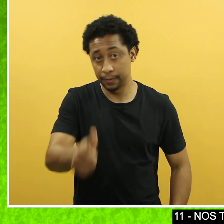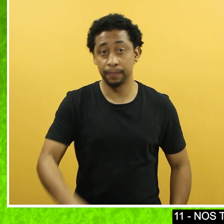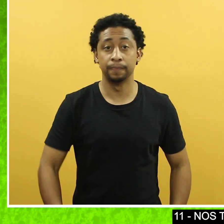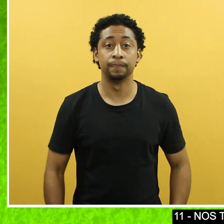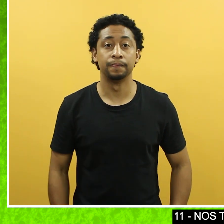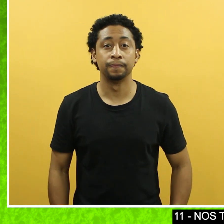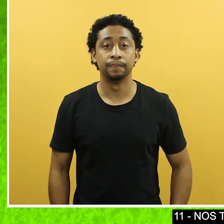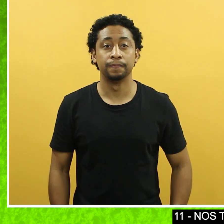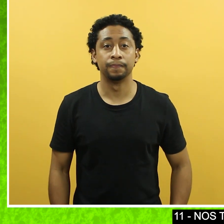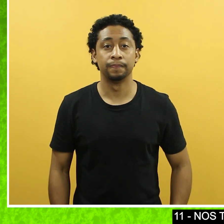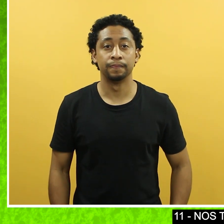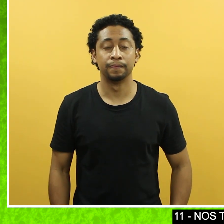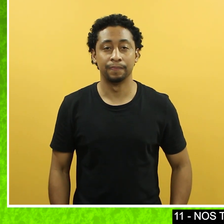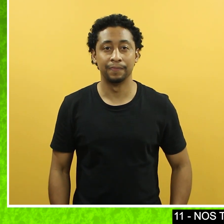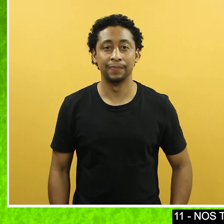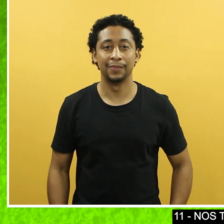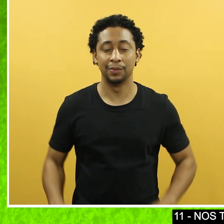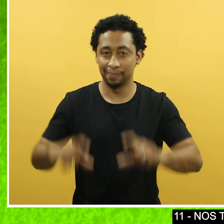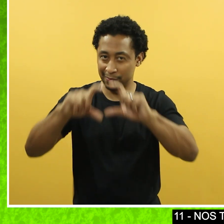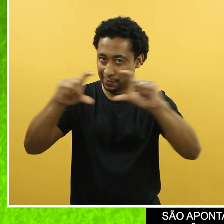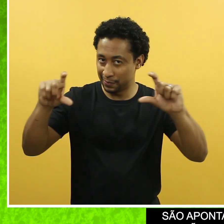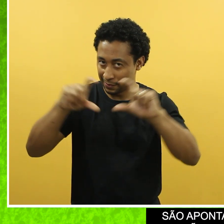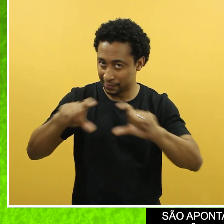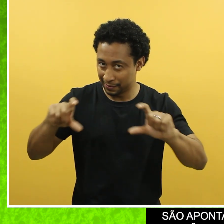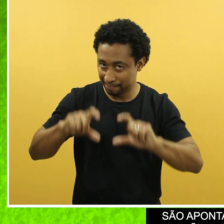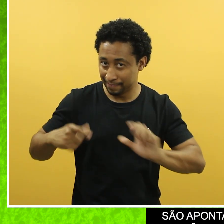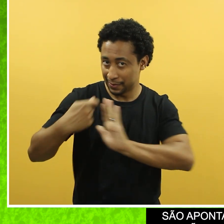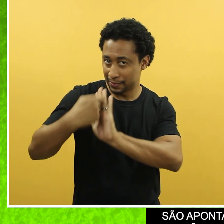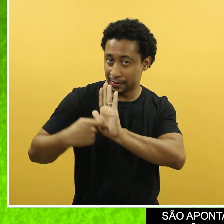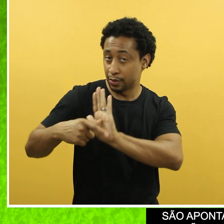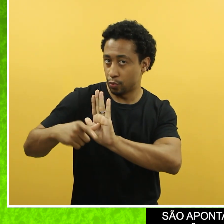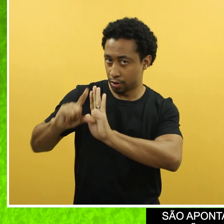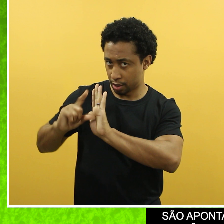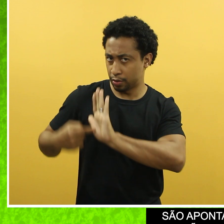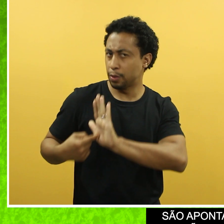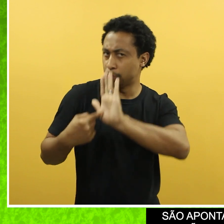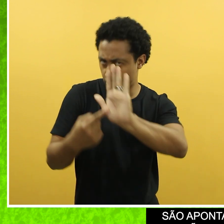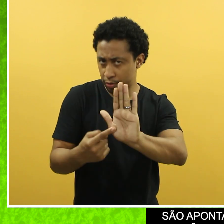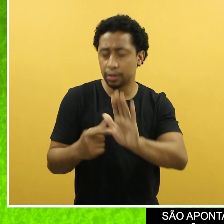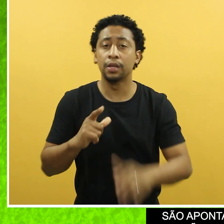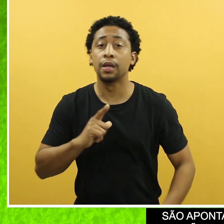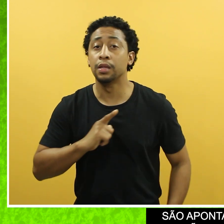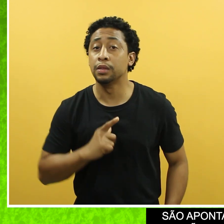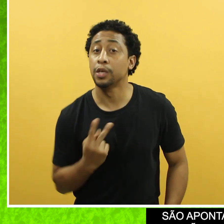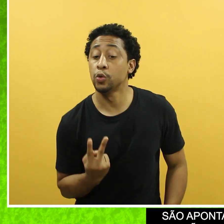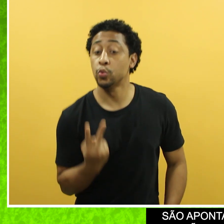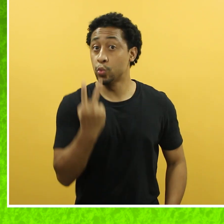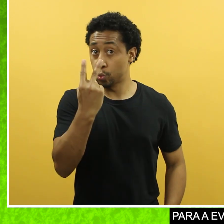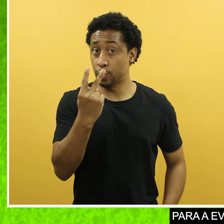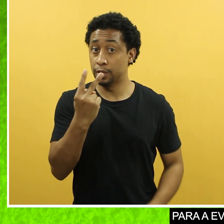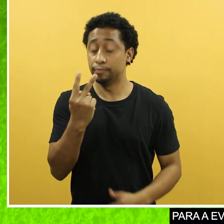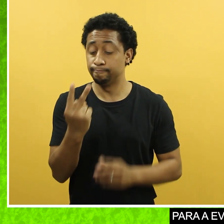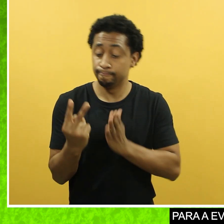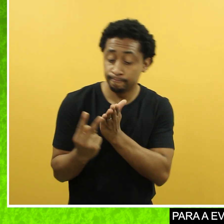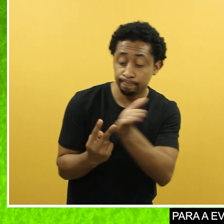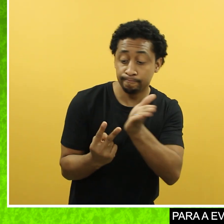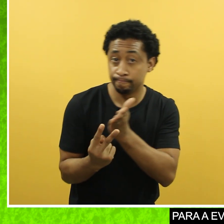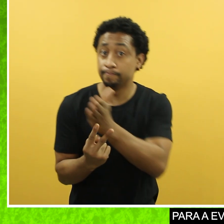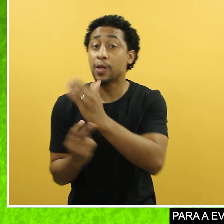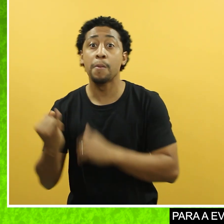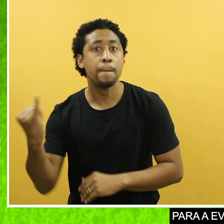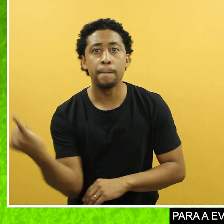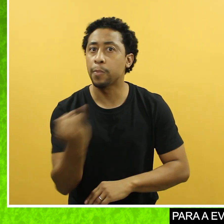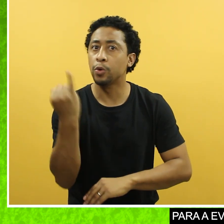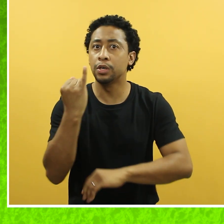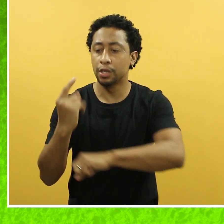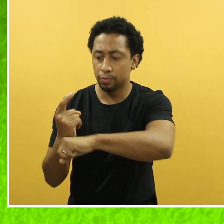11. Nos trechos selecionados, são apontadas duas condições fundamentais para a evolução,